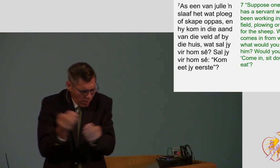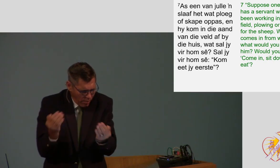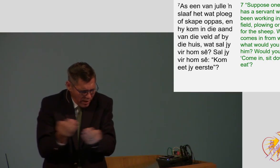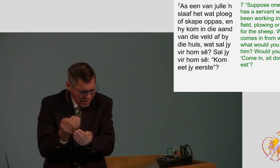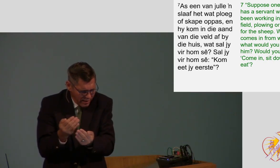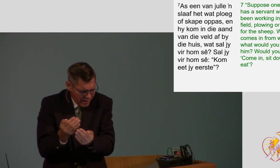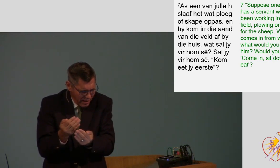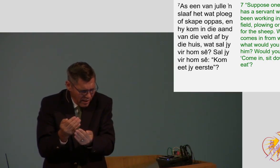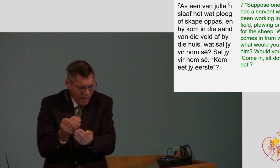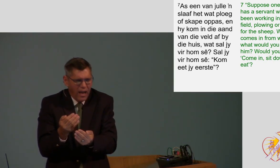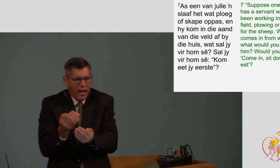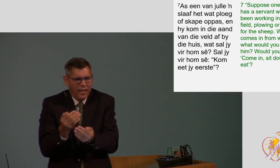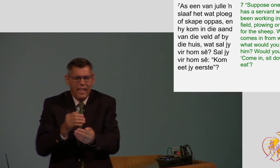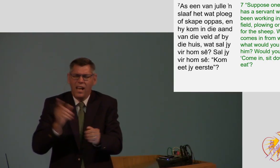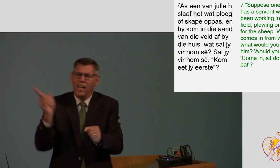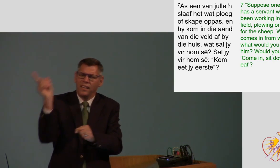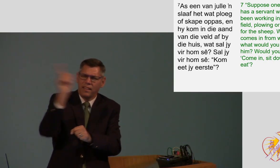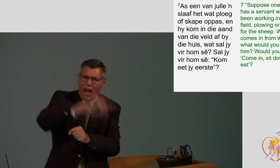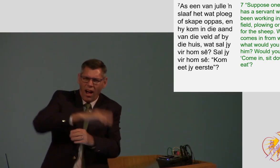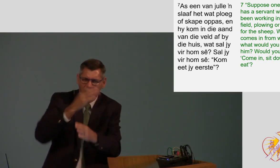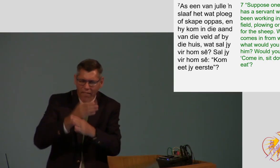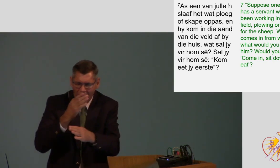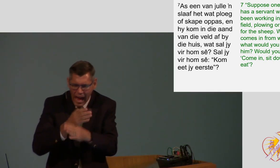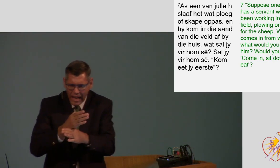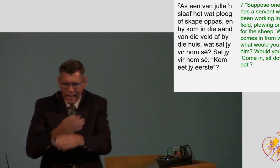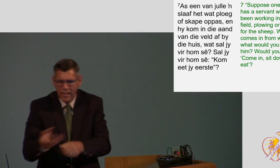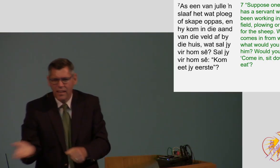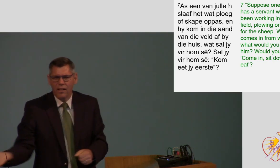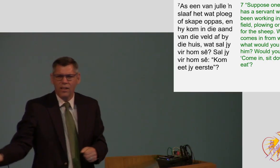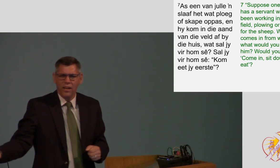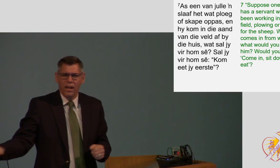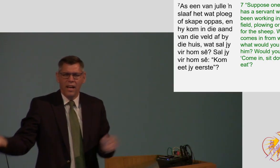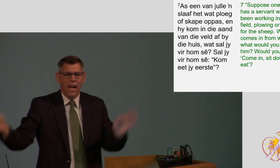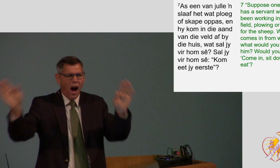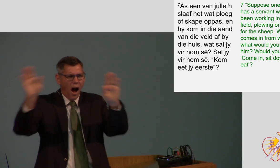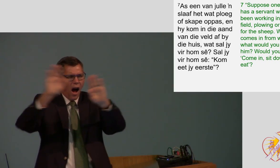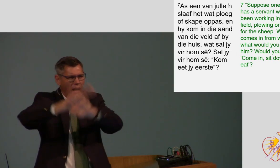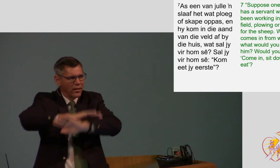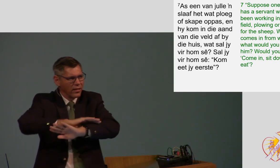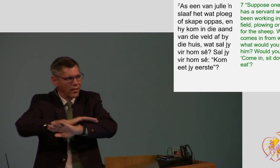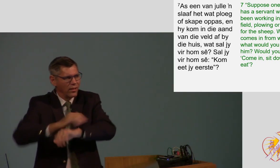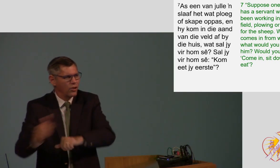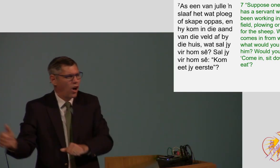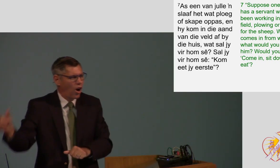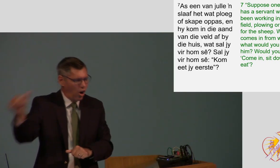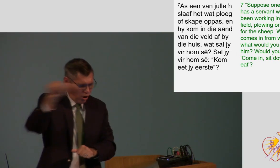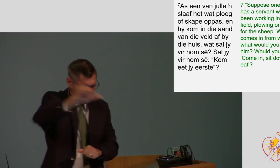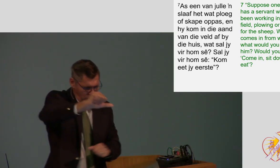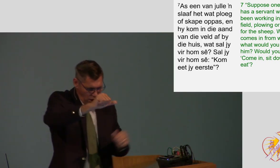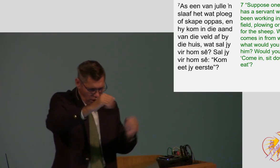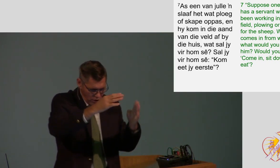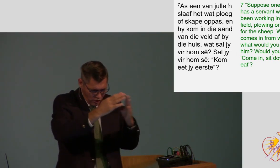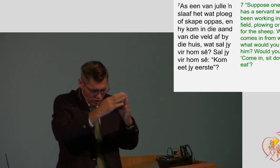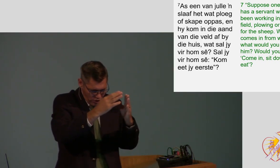het, die hele dag gewerk het en dan in die aand terug by die huis.